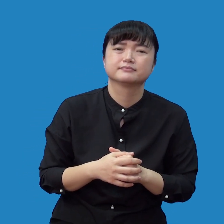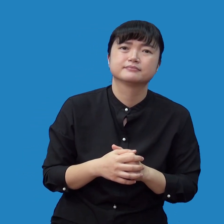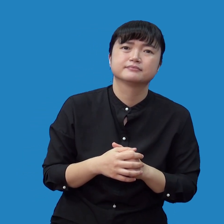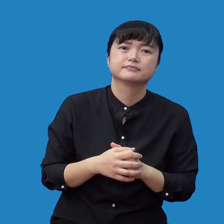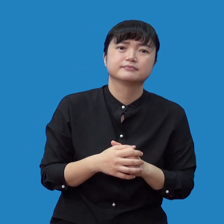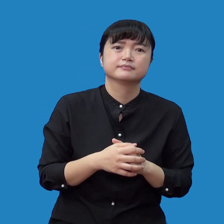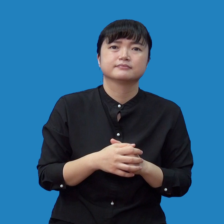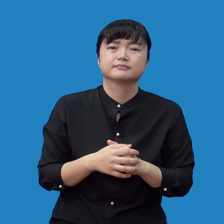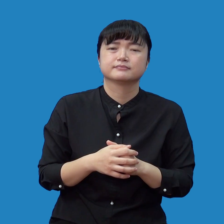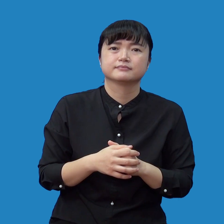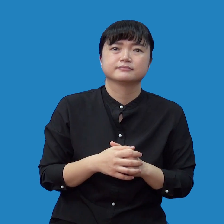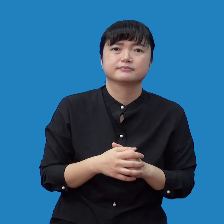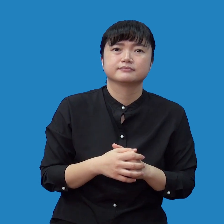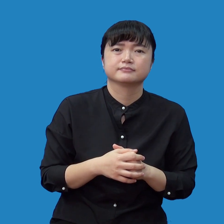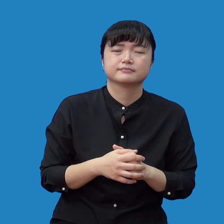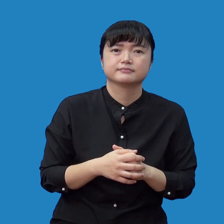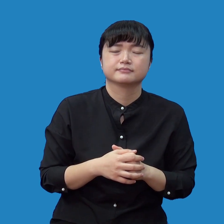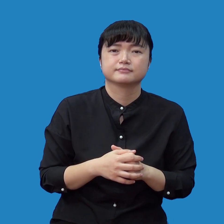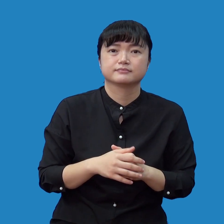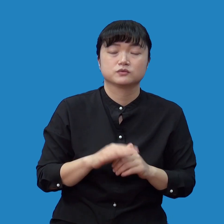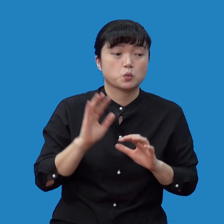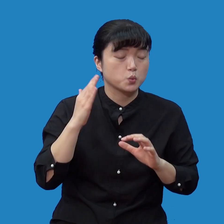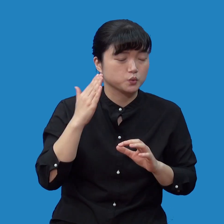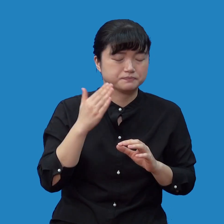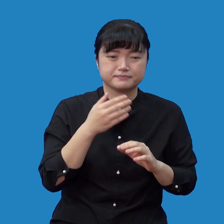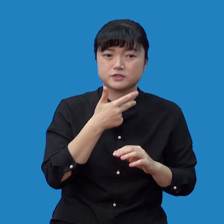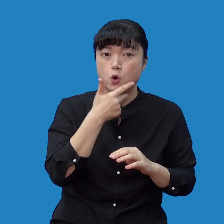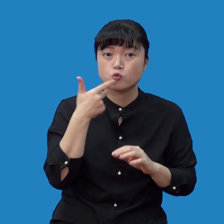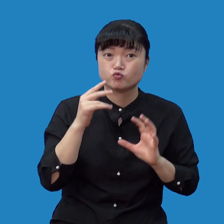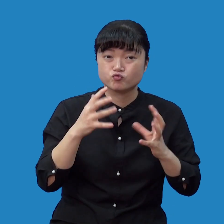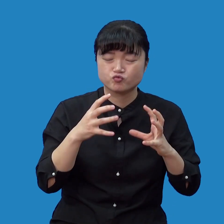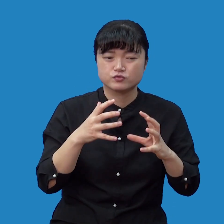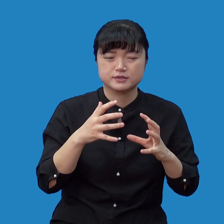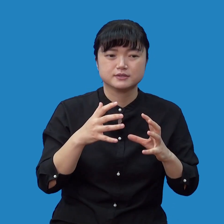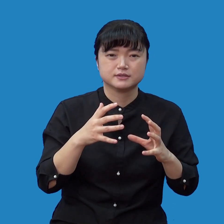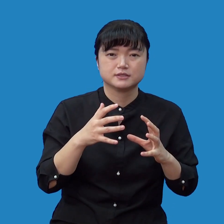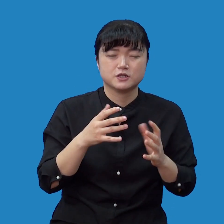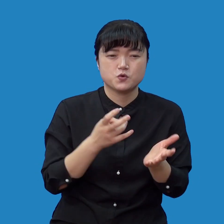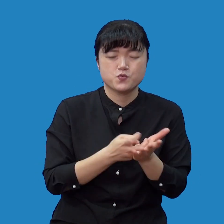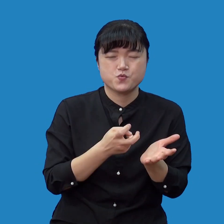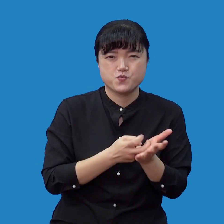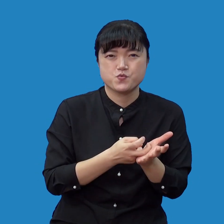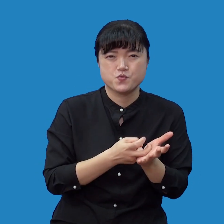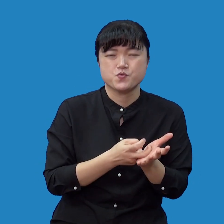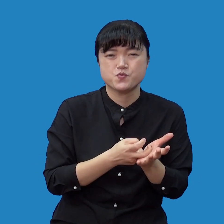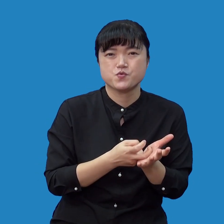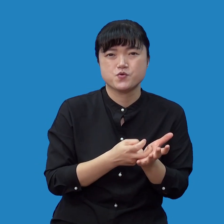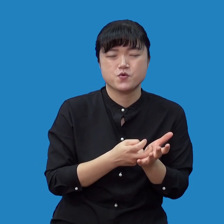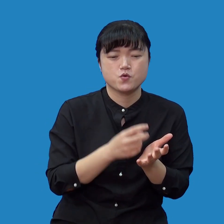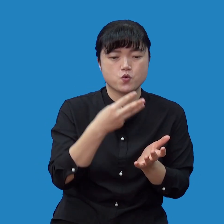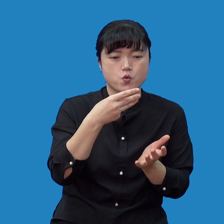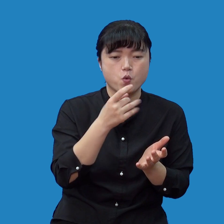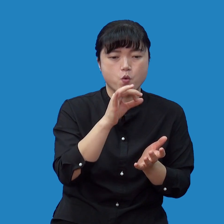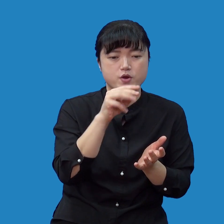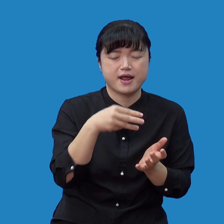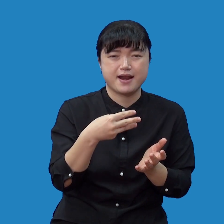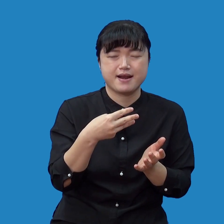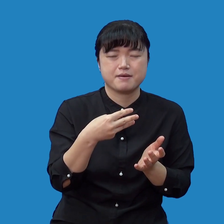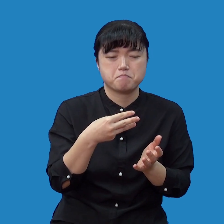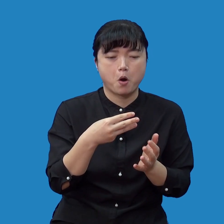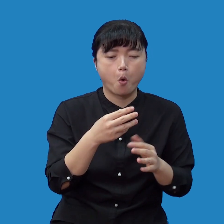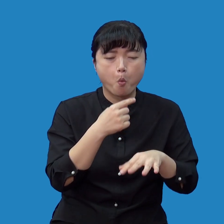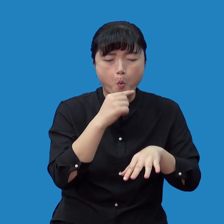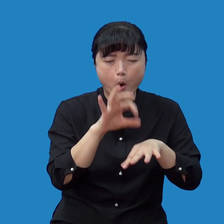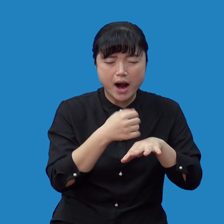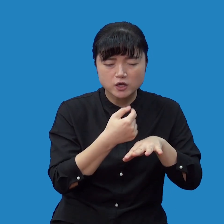오늘날 영국이 입헌군주제라서 로열 패밀리에 대해서 사실 실권을 주진 않습니다. 그럼에도